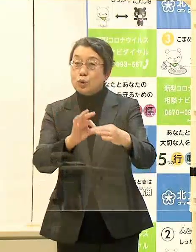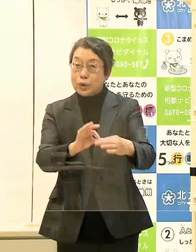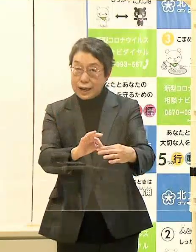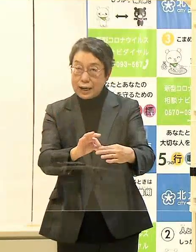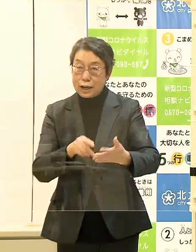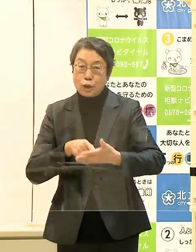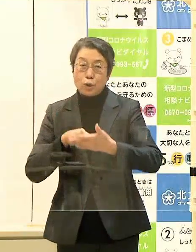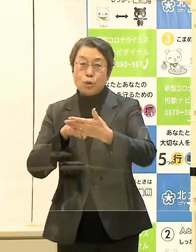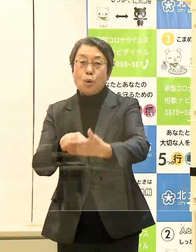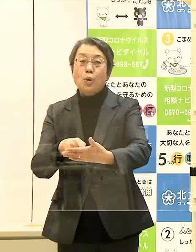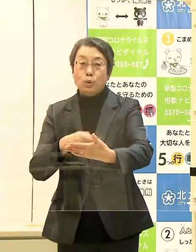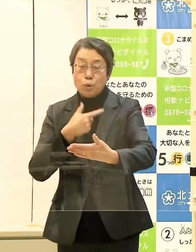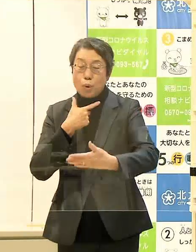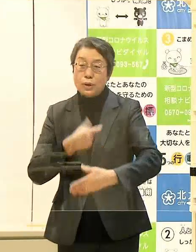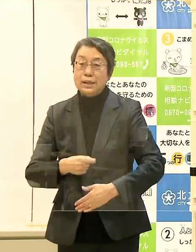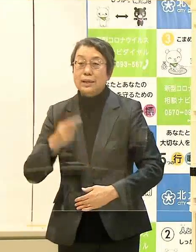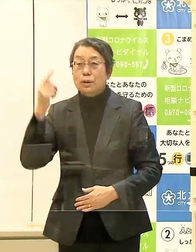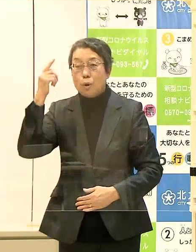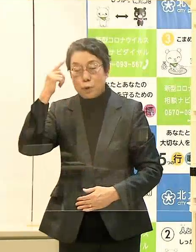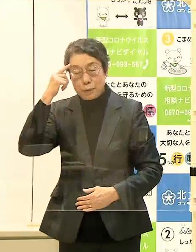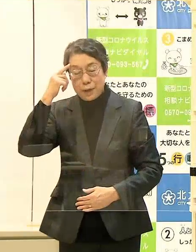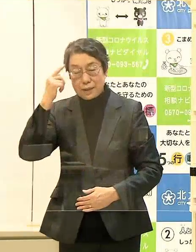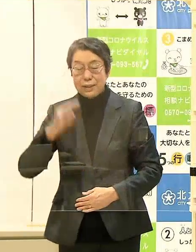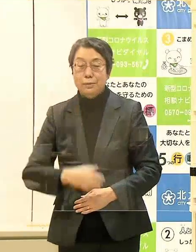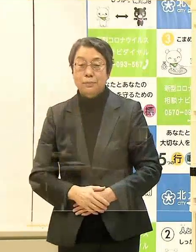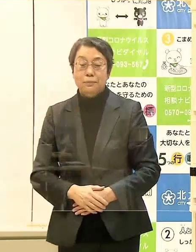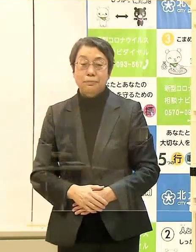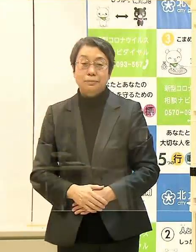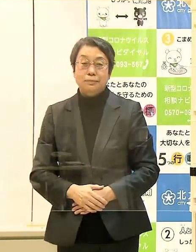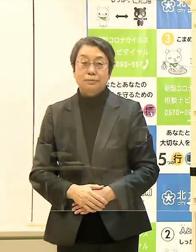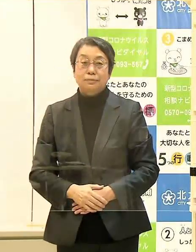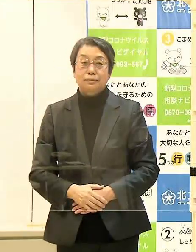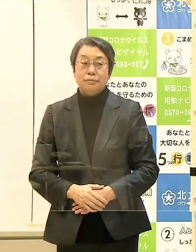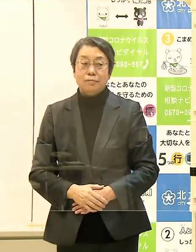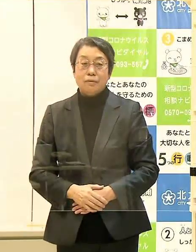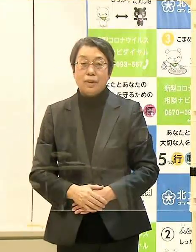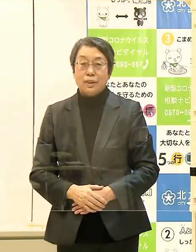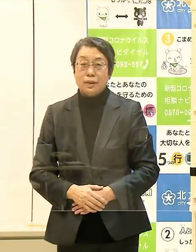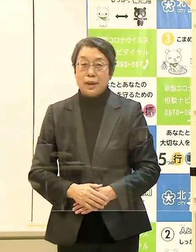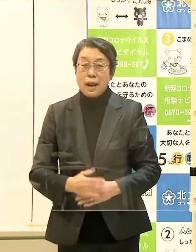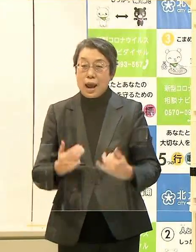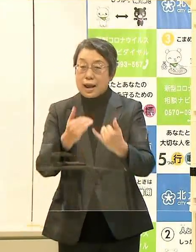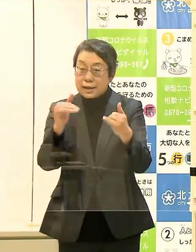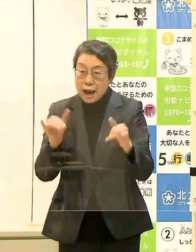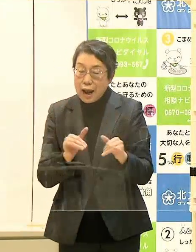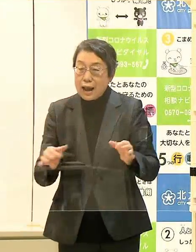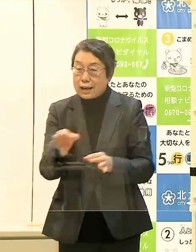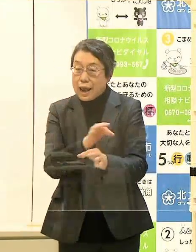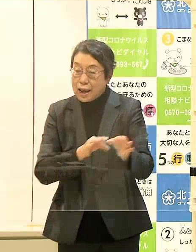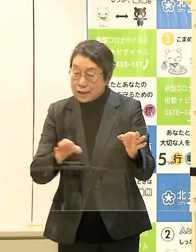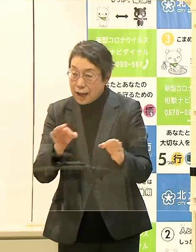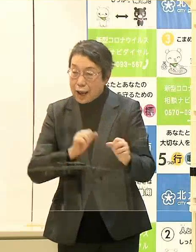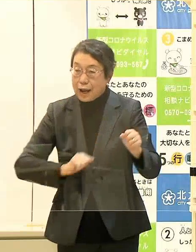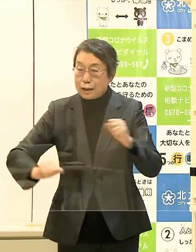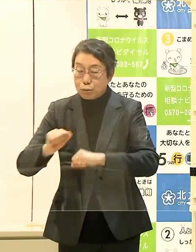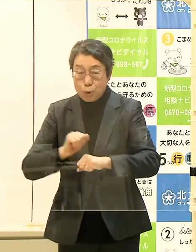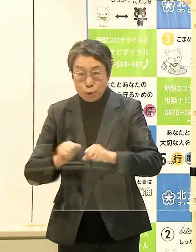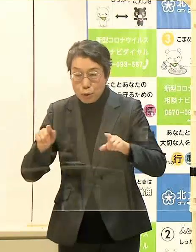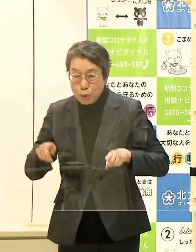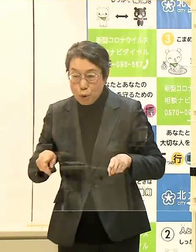最善を尽くしていただきたいと要請をしております次に社会経済活動との両立であり